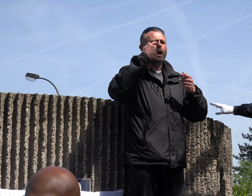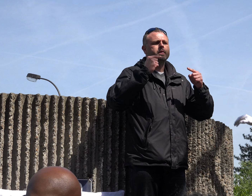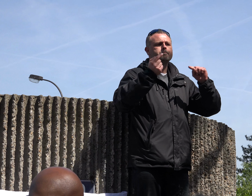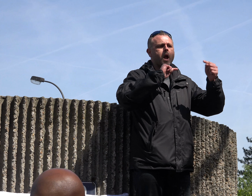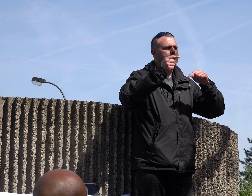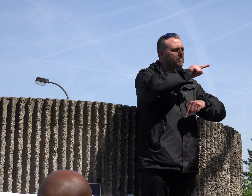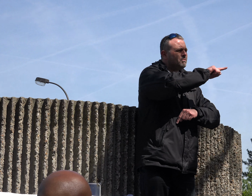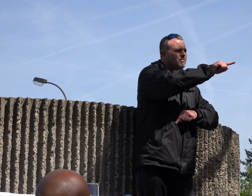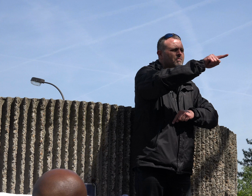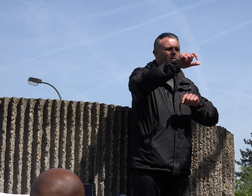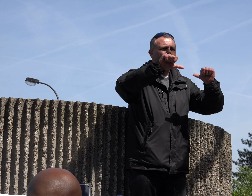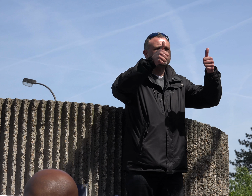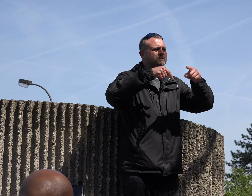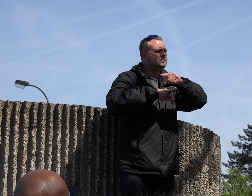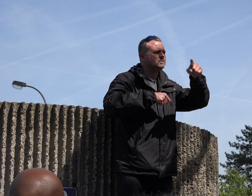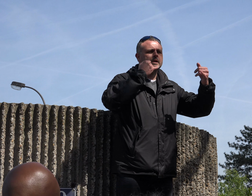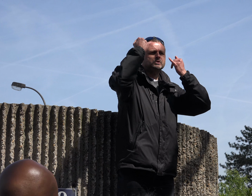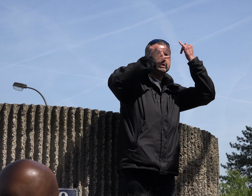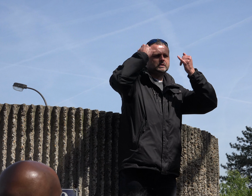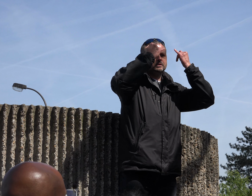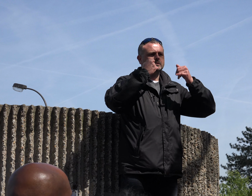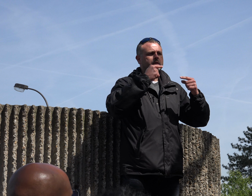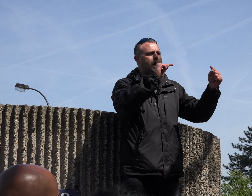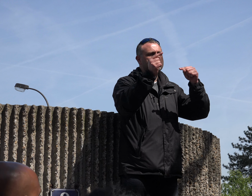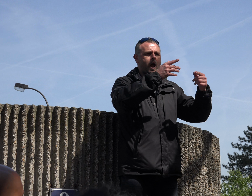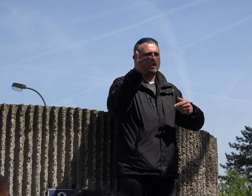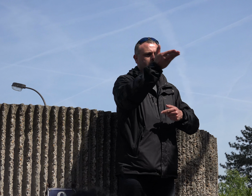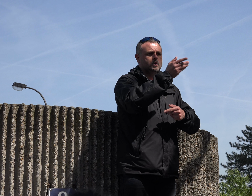exemple. Pendant les débats présidentiels,